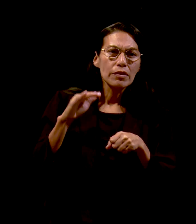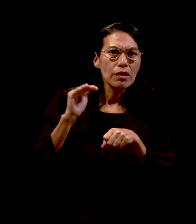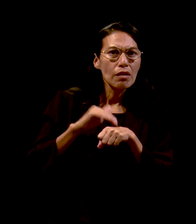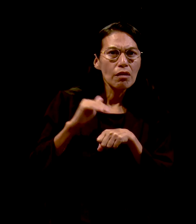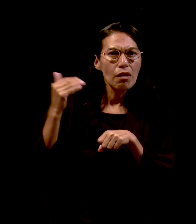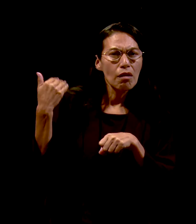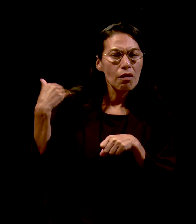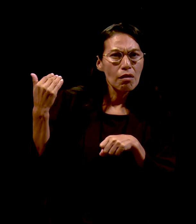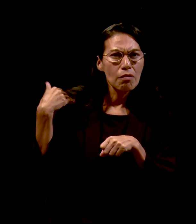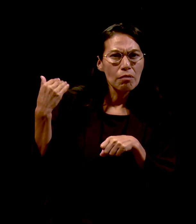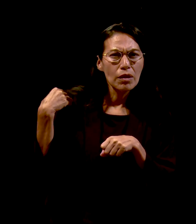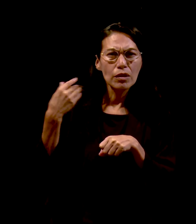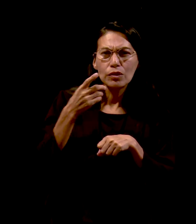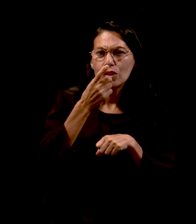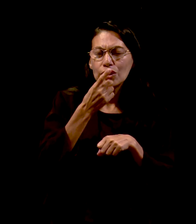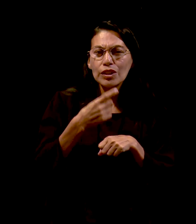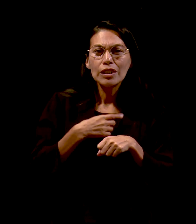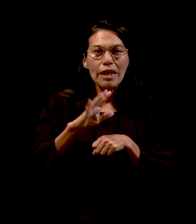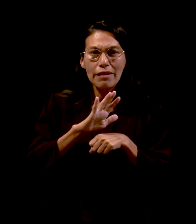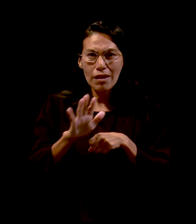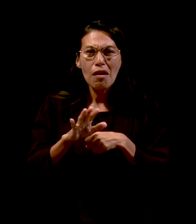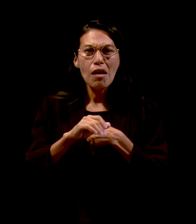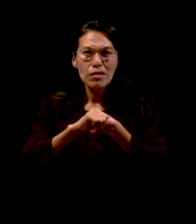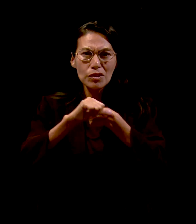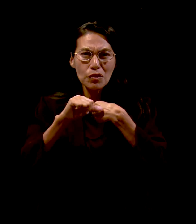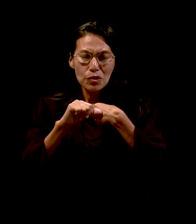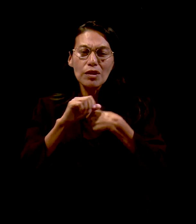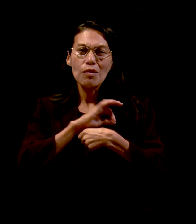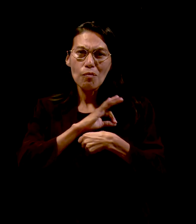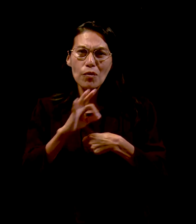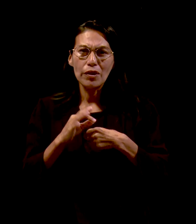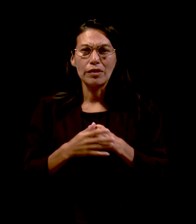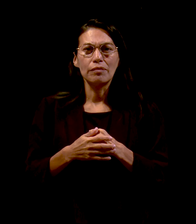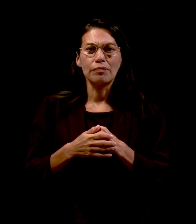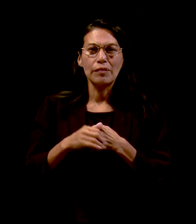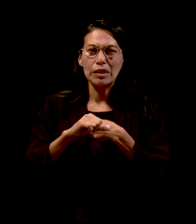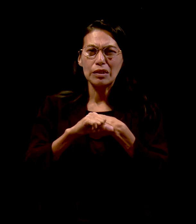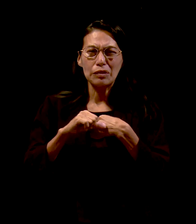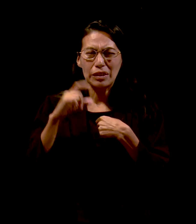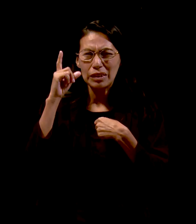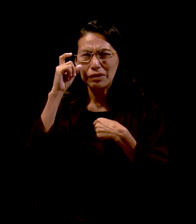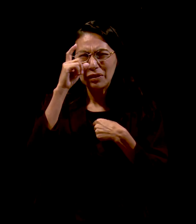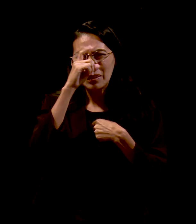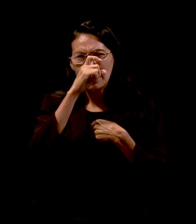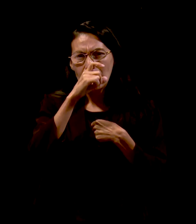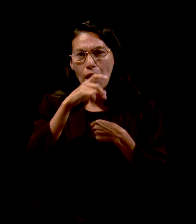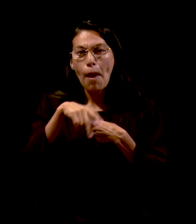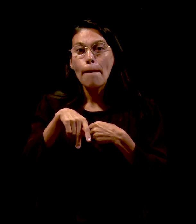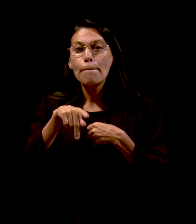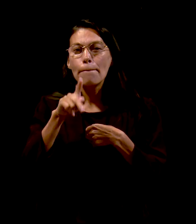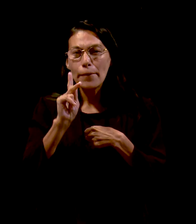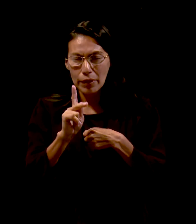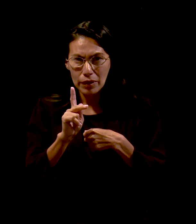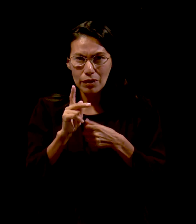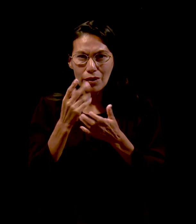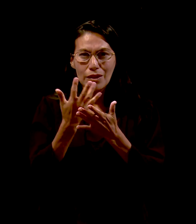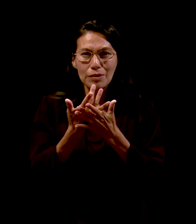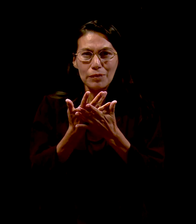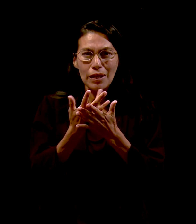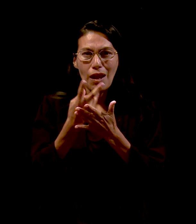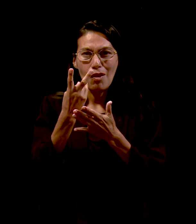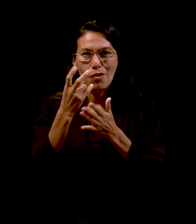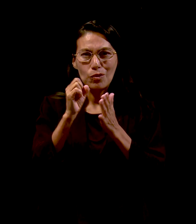porque era una cirugía bien complicada pero para marzo o sea teníamos que seguir esperando desde diciembre